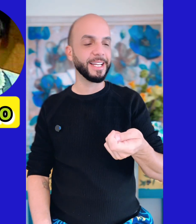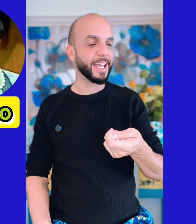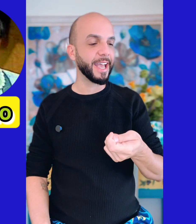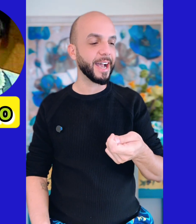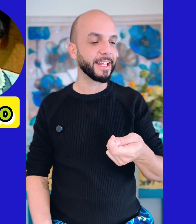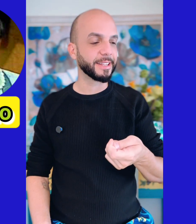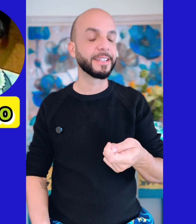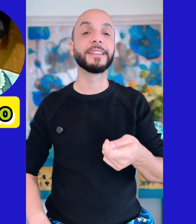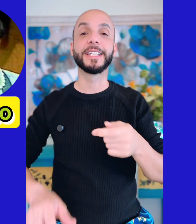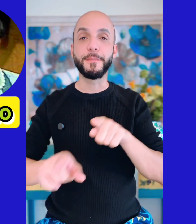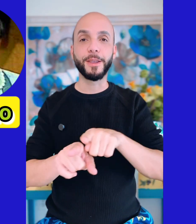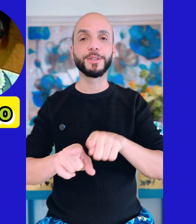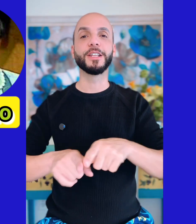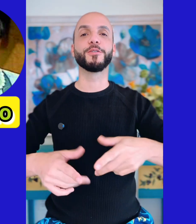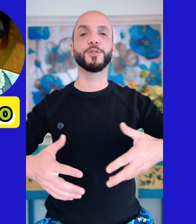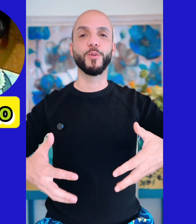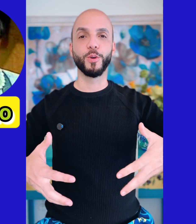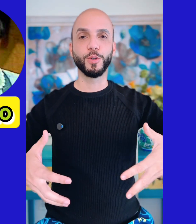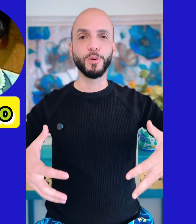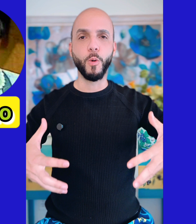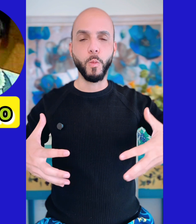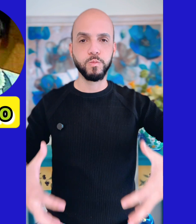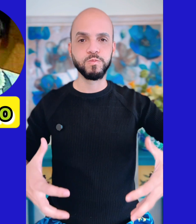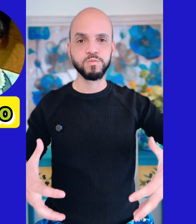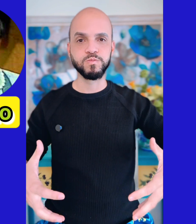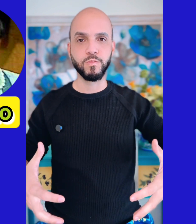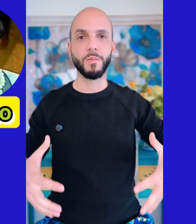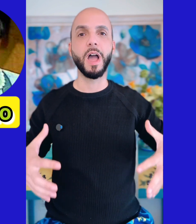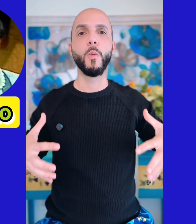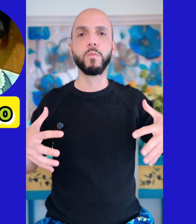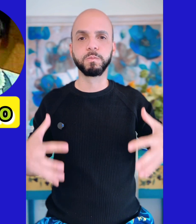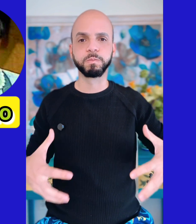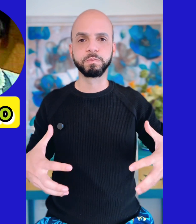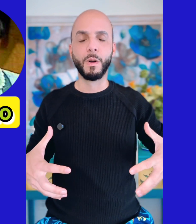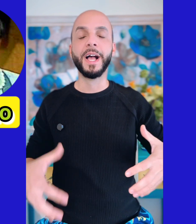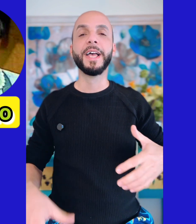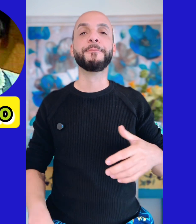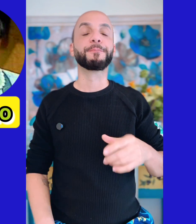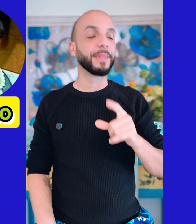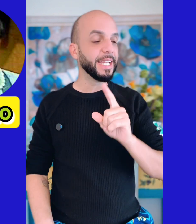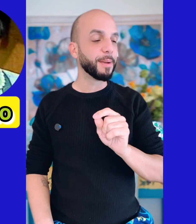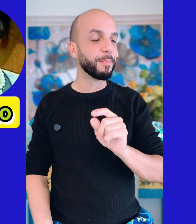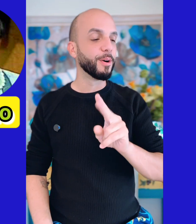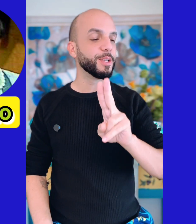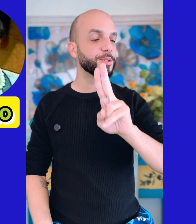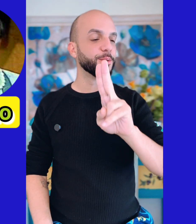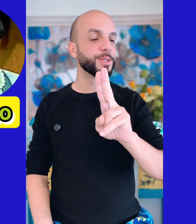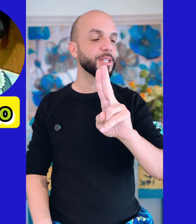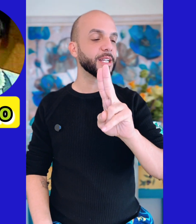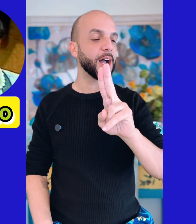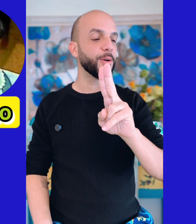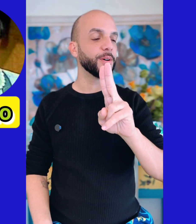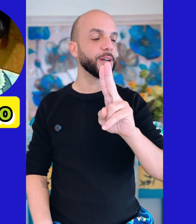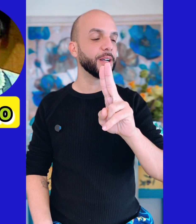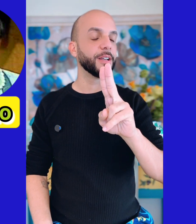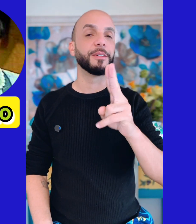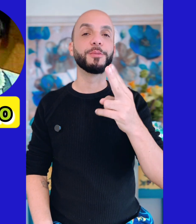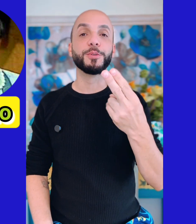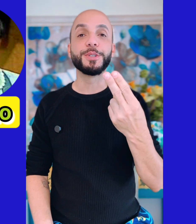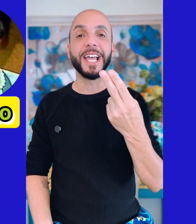é também o sinal de gordo, né? E depois o sinal dos